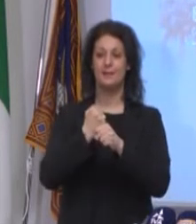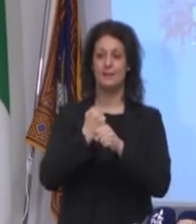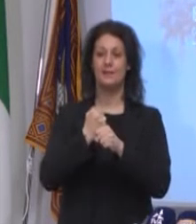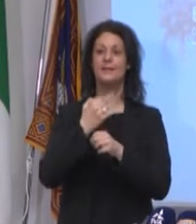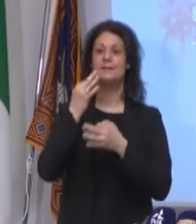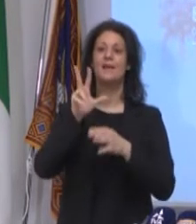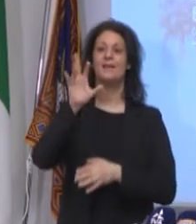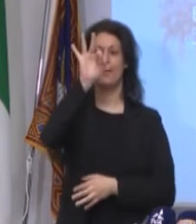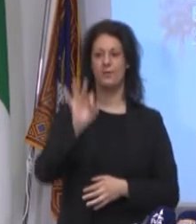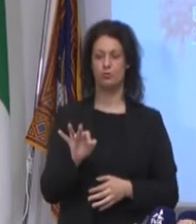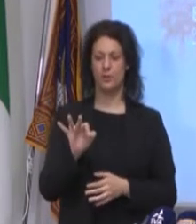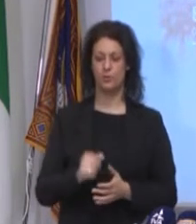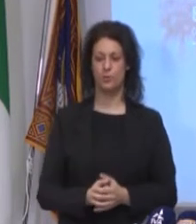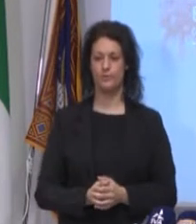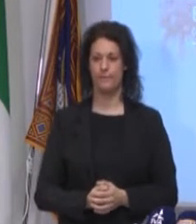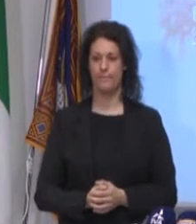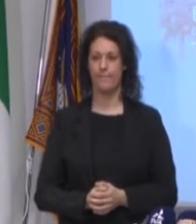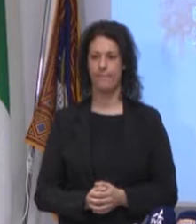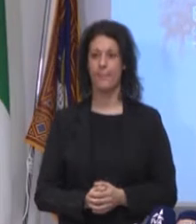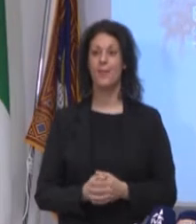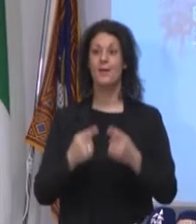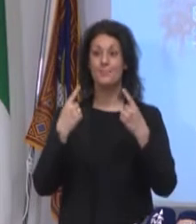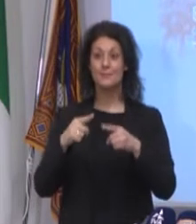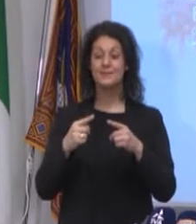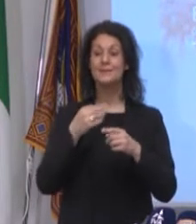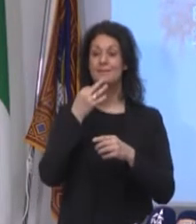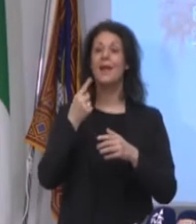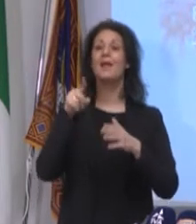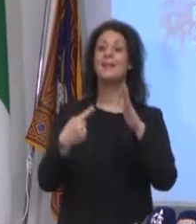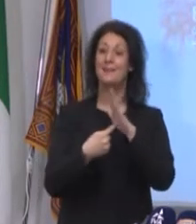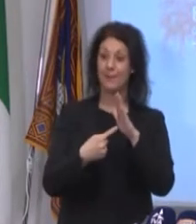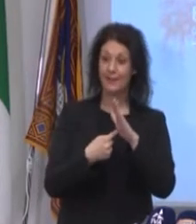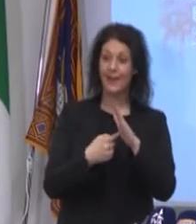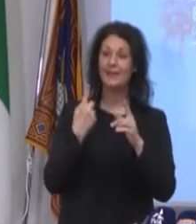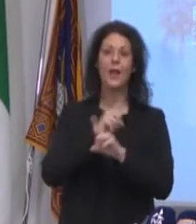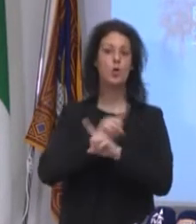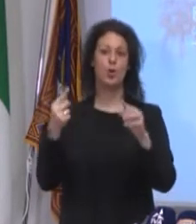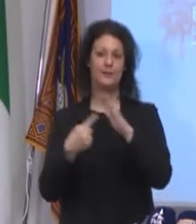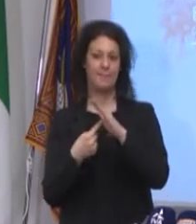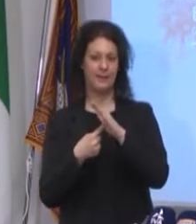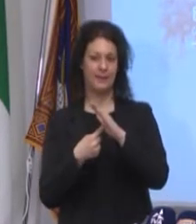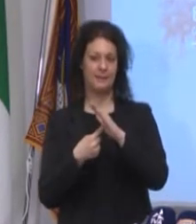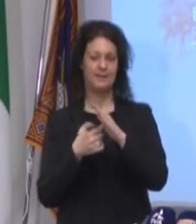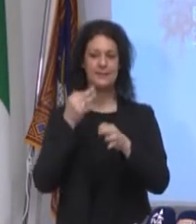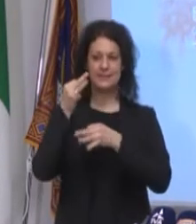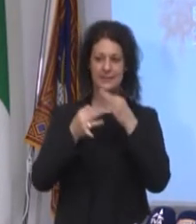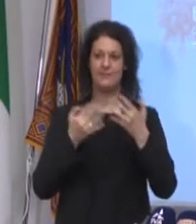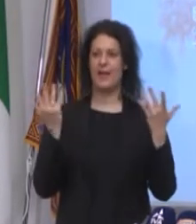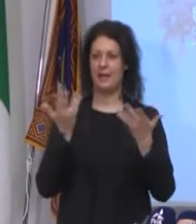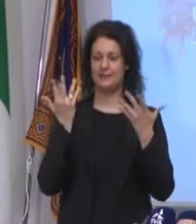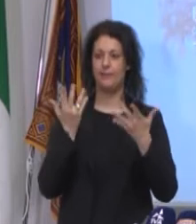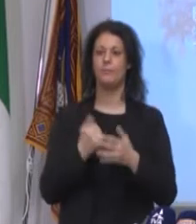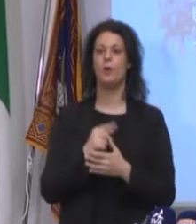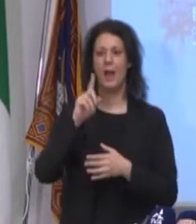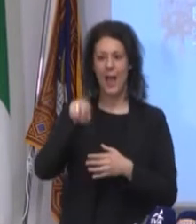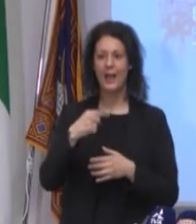al 3%. Qui ci sono sia i dipendenti sia i non dipendenti. Cosa vuol dire? Sia quelli, non so, che fanno il